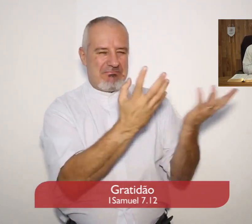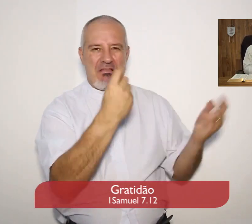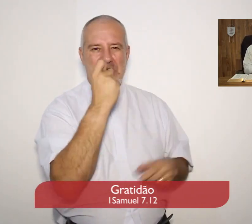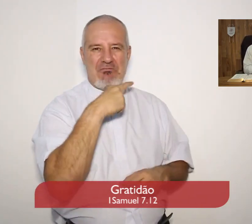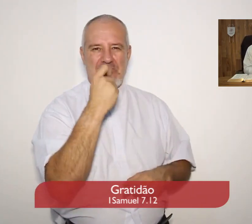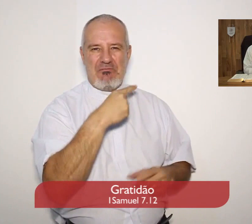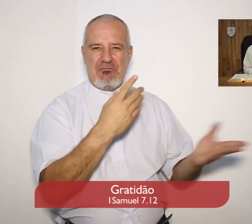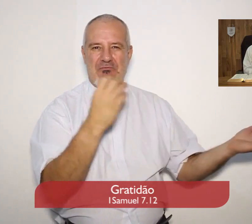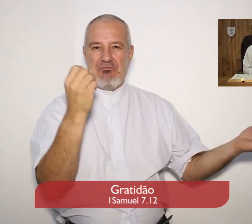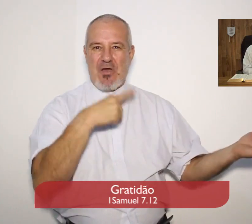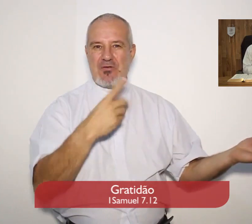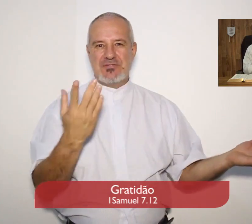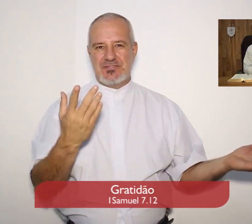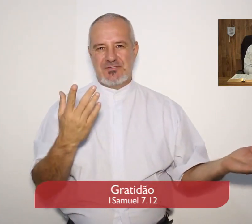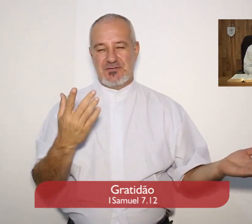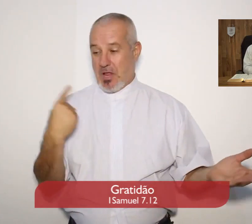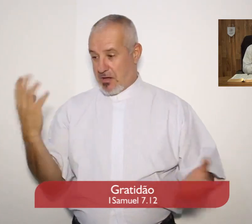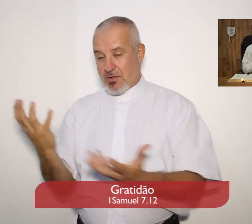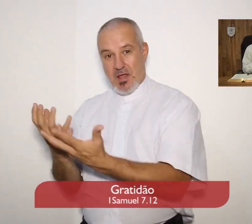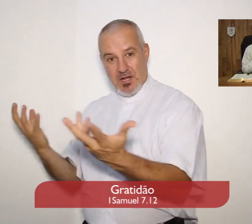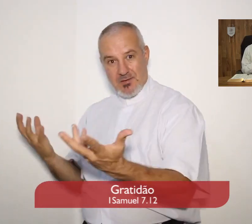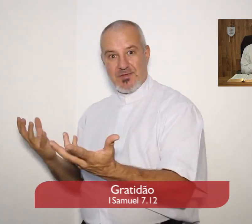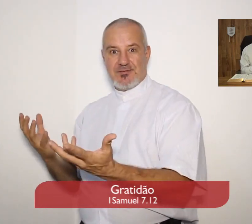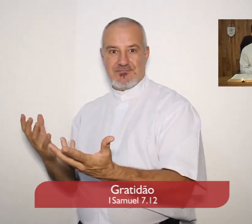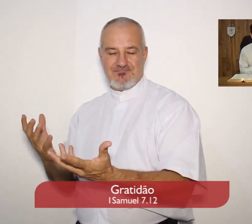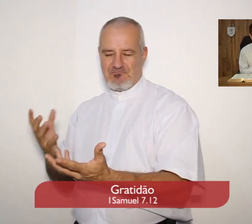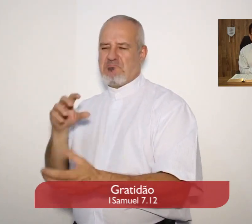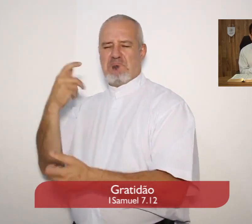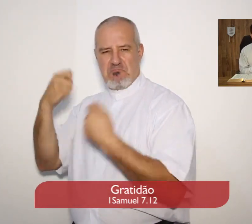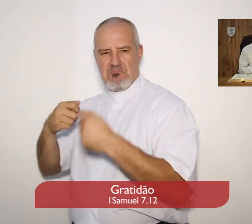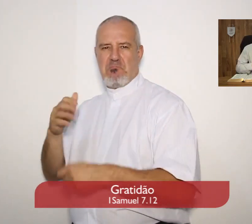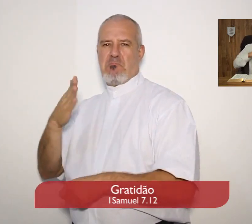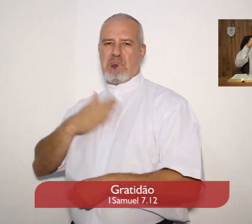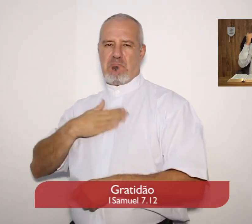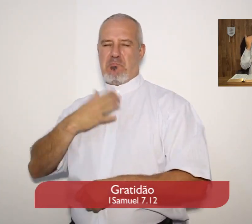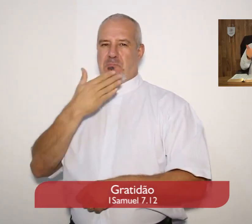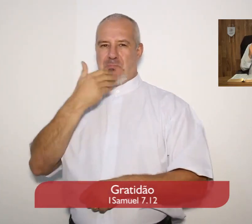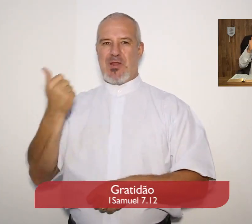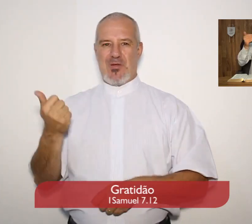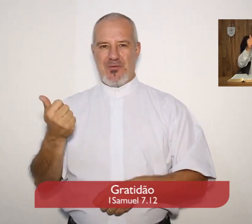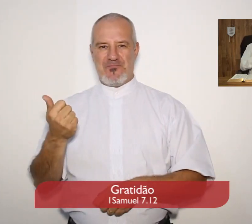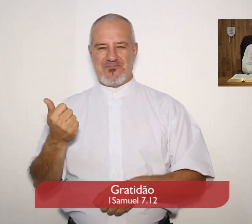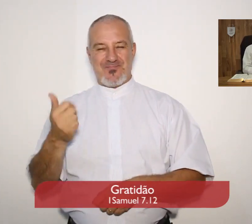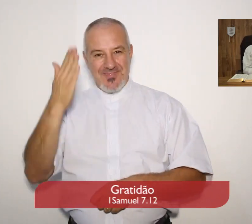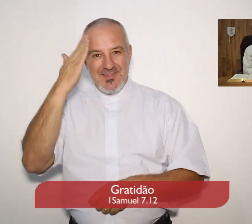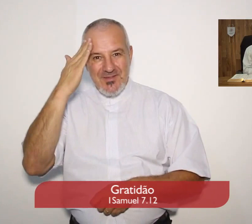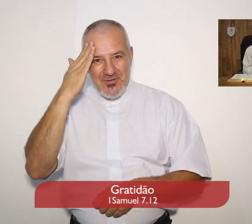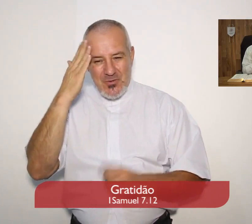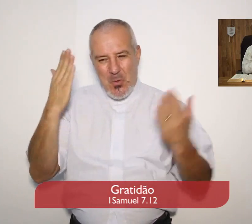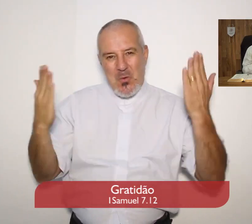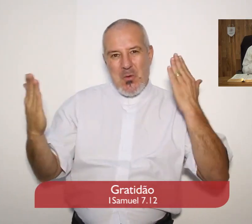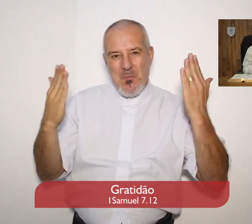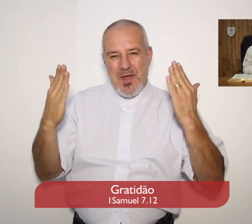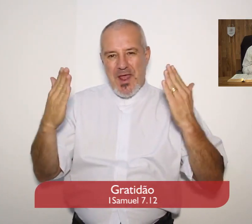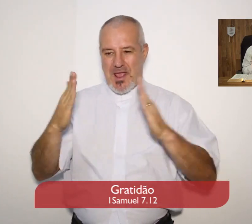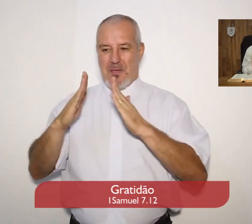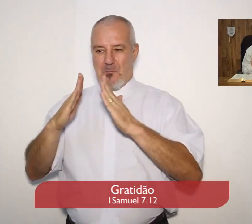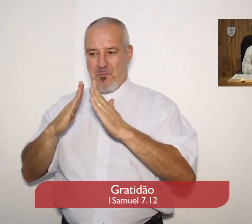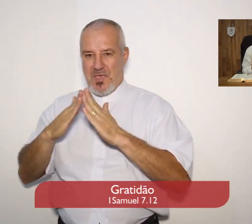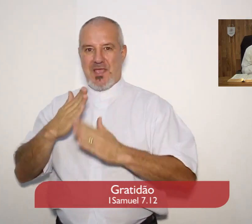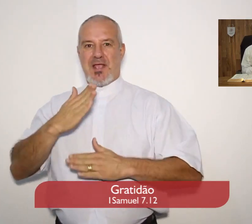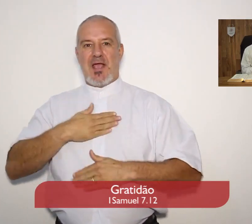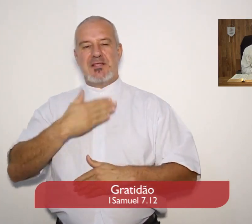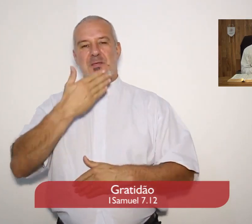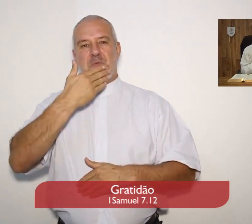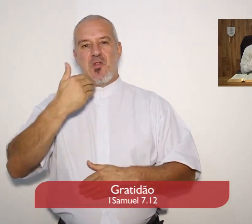e que os tempos difíceis nós verdadeiramente ultrapassamos estes tempos por